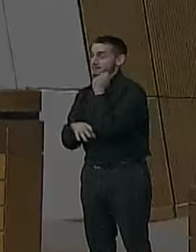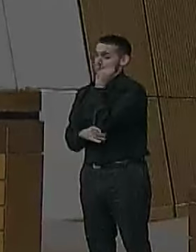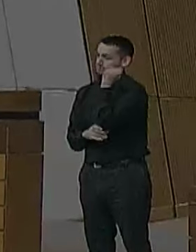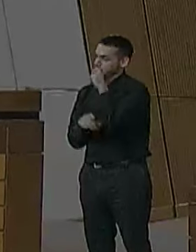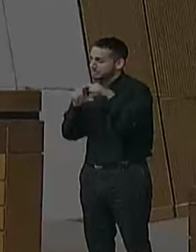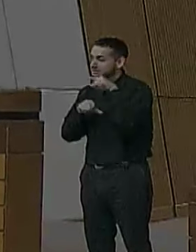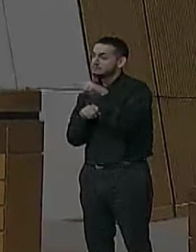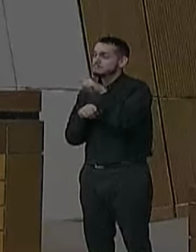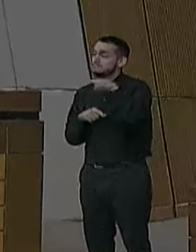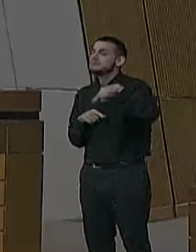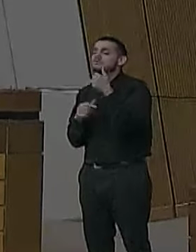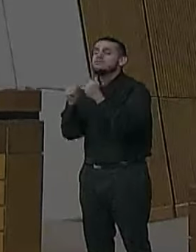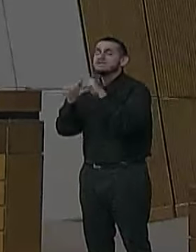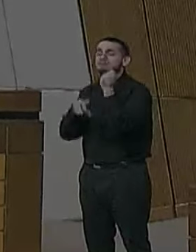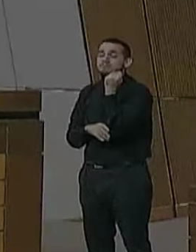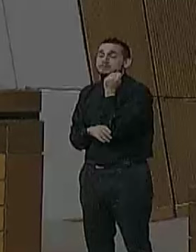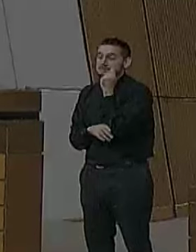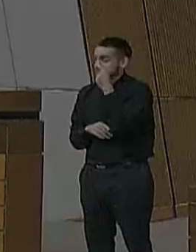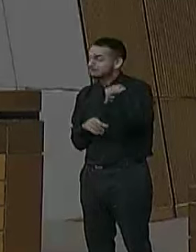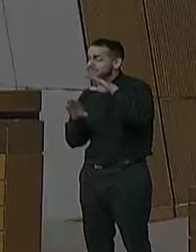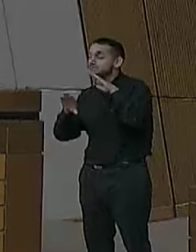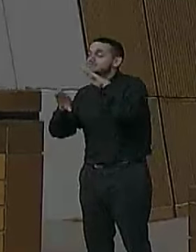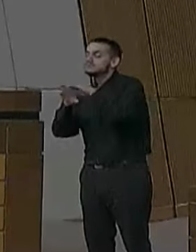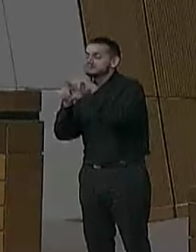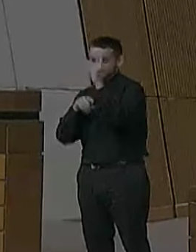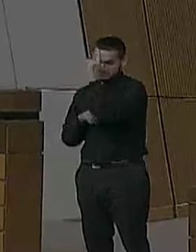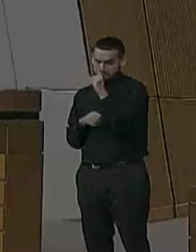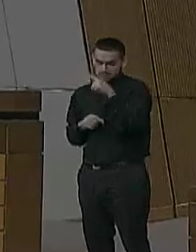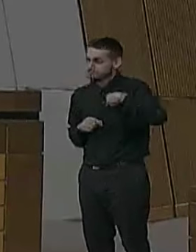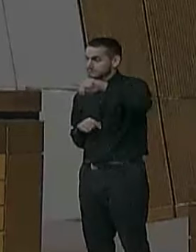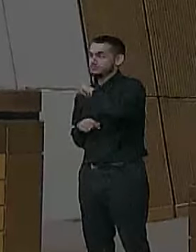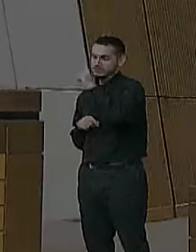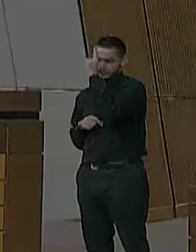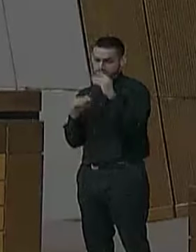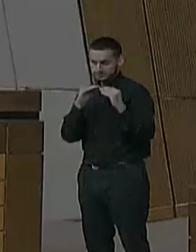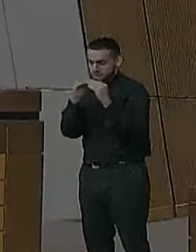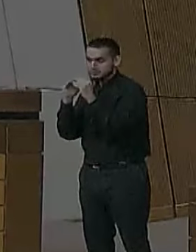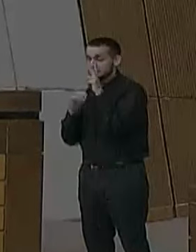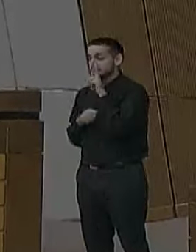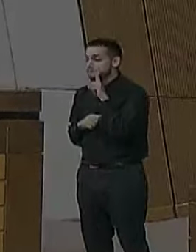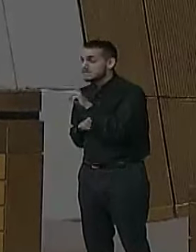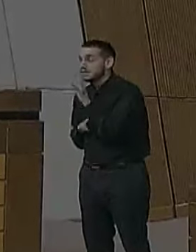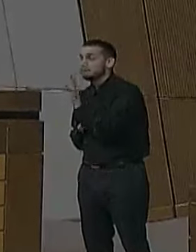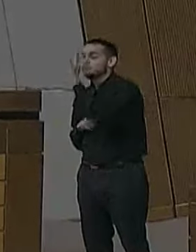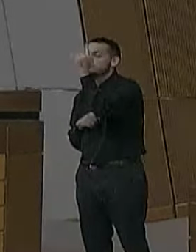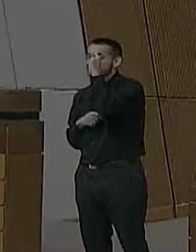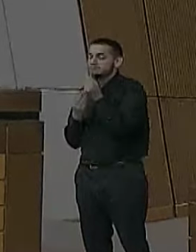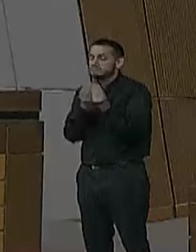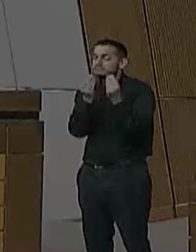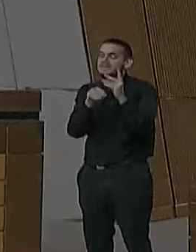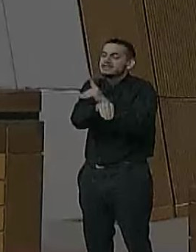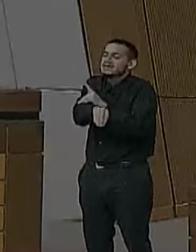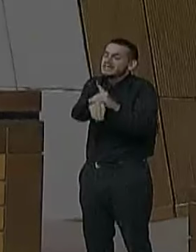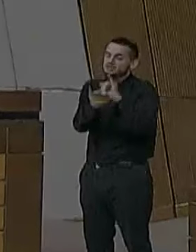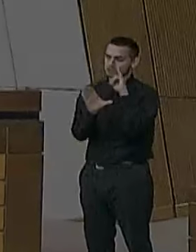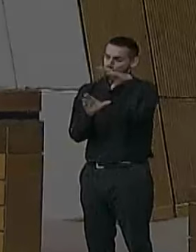compete a todos y sobre todo a las personas con discapacidad en miras y en enfoque hacia el derecho a la